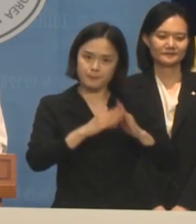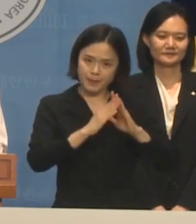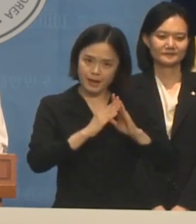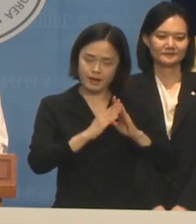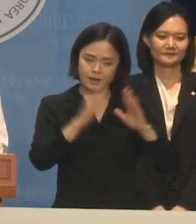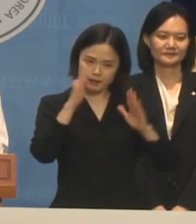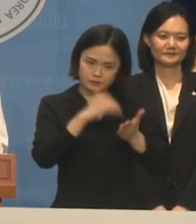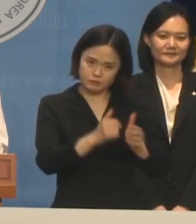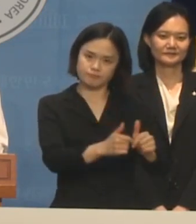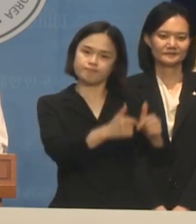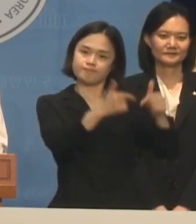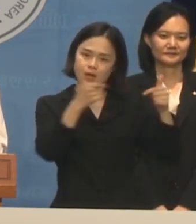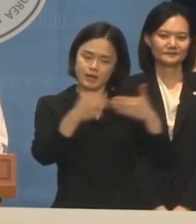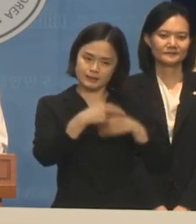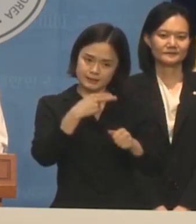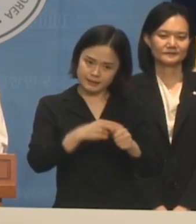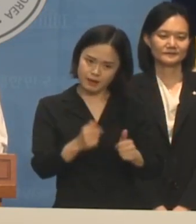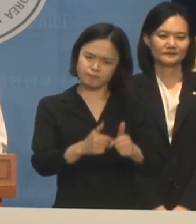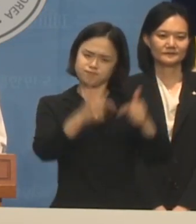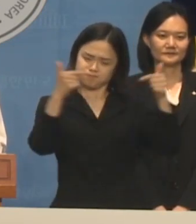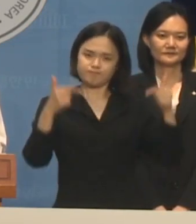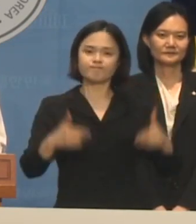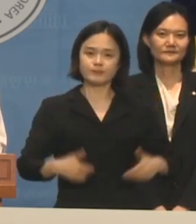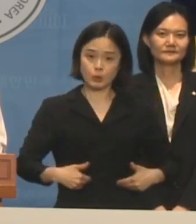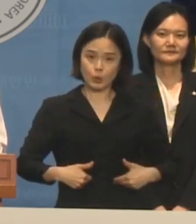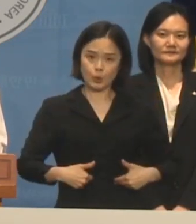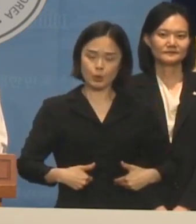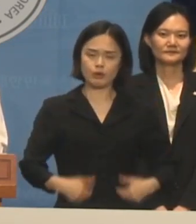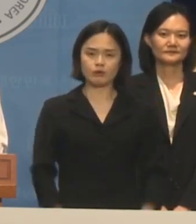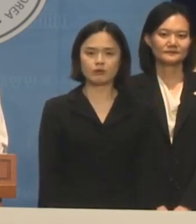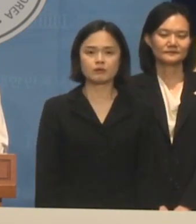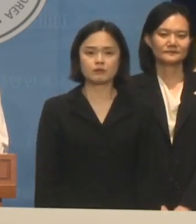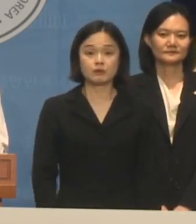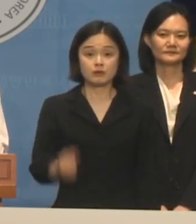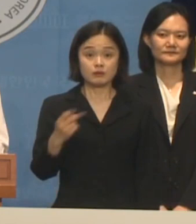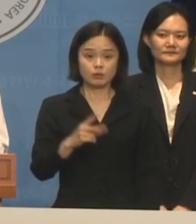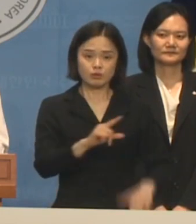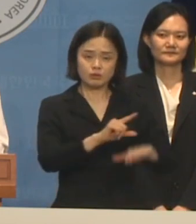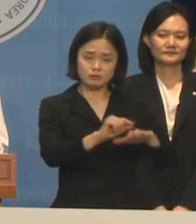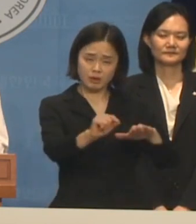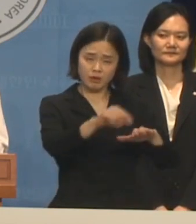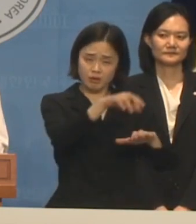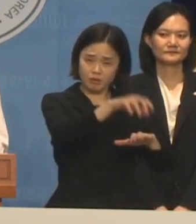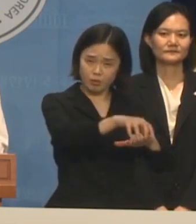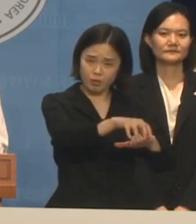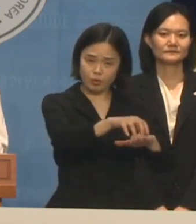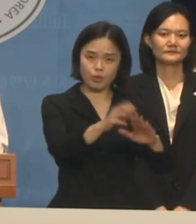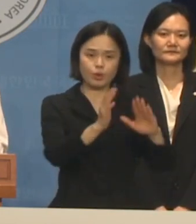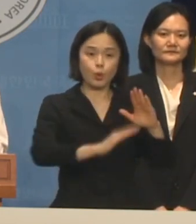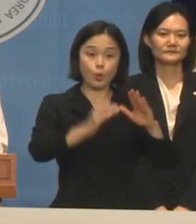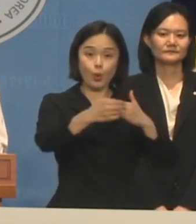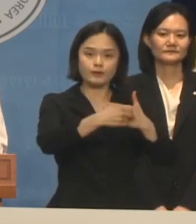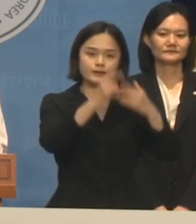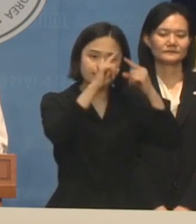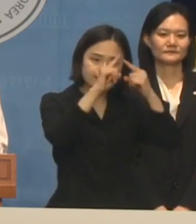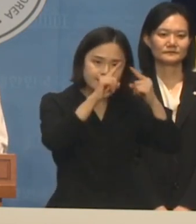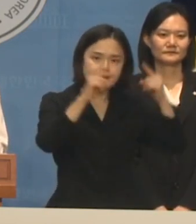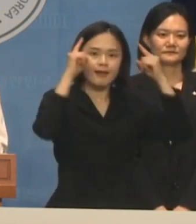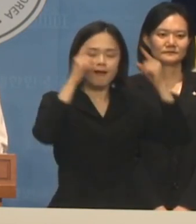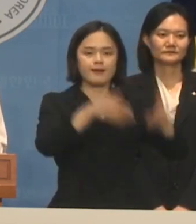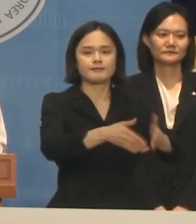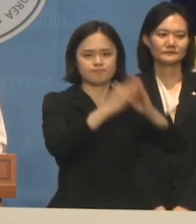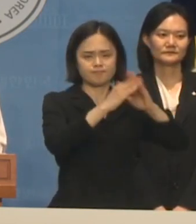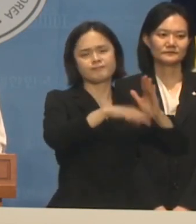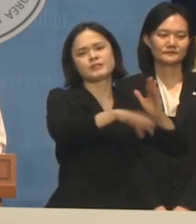있도록 관리해야 합니다. 또한 국립의대가 없는 의료 취약지에 공공의대를 우선 설립해야 합니다.